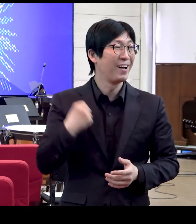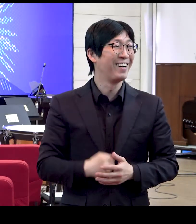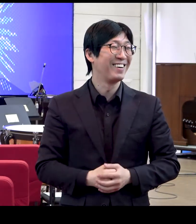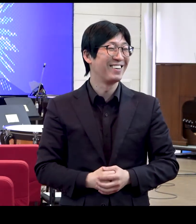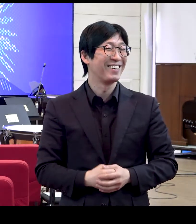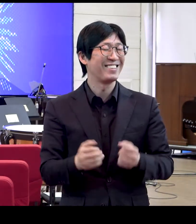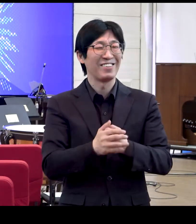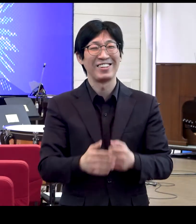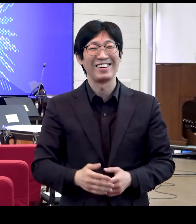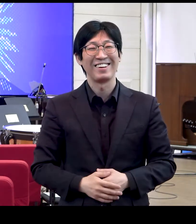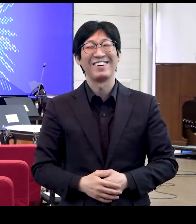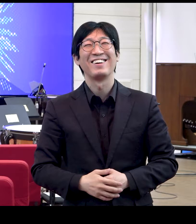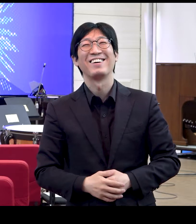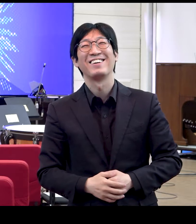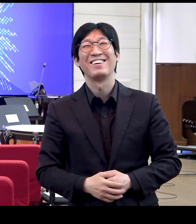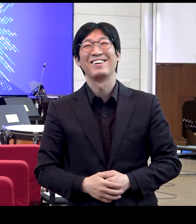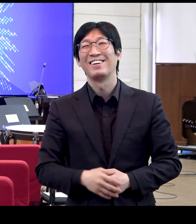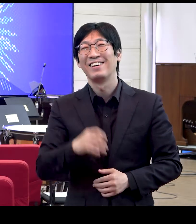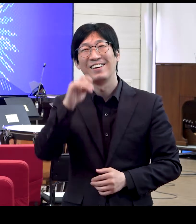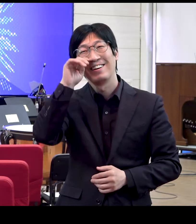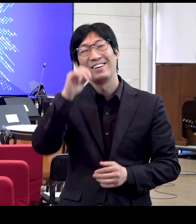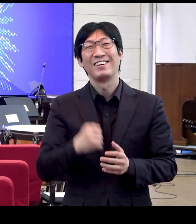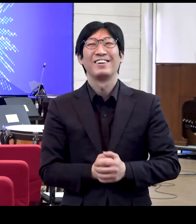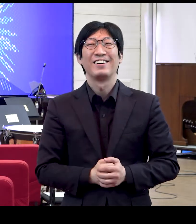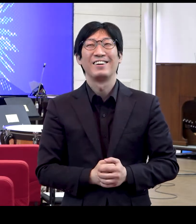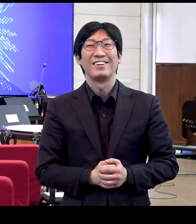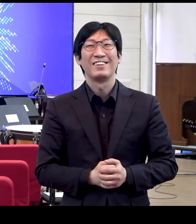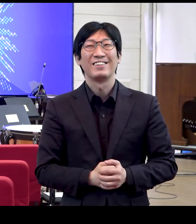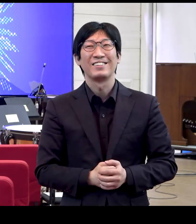특히 아담은 어이구 이거 몸에 좋겠다 그러고 잡아먹을 거니까.